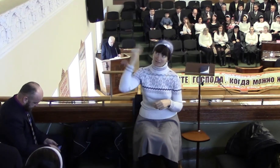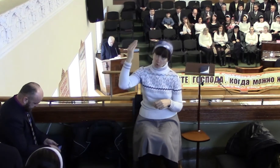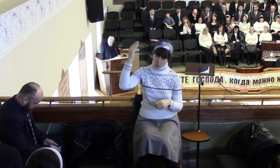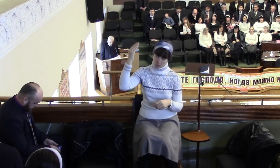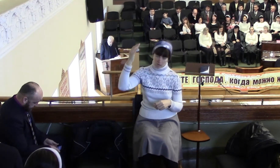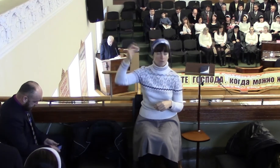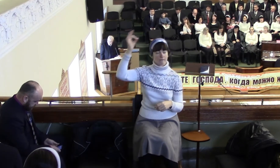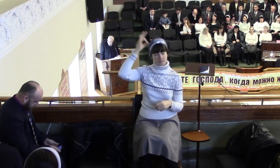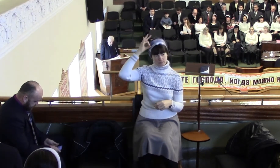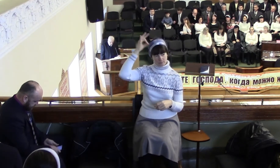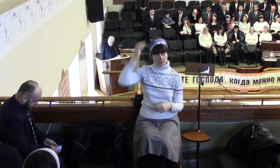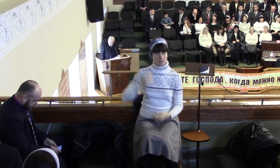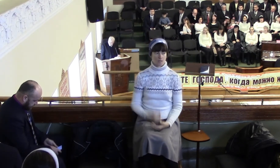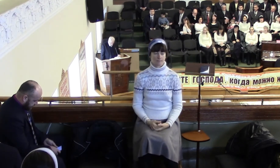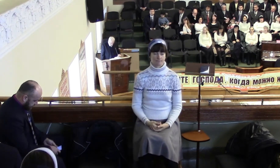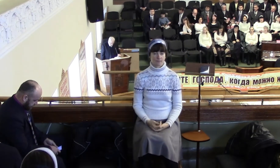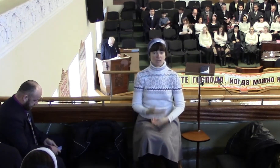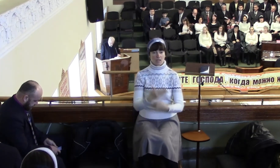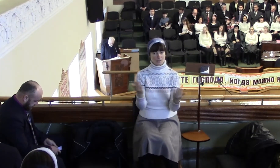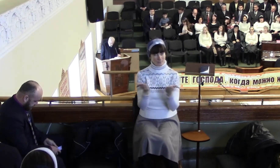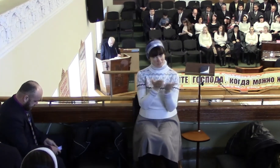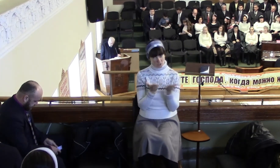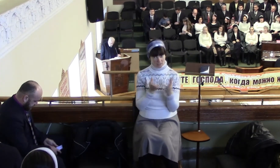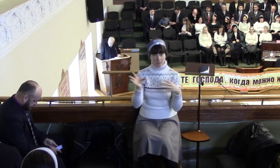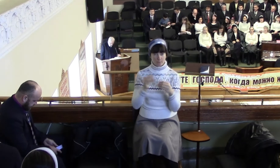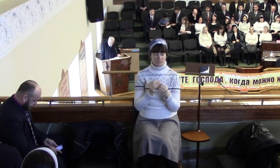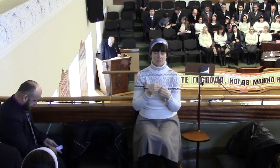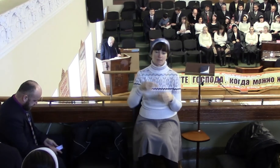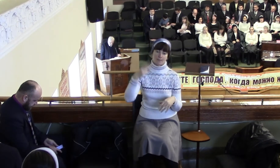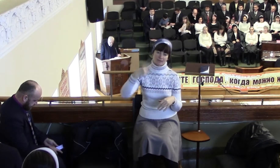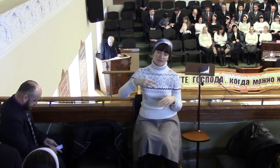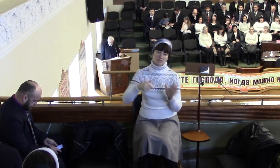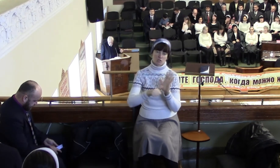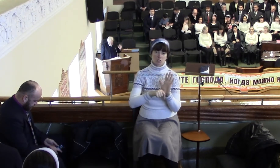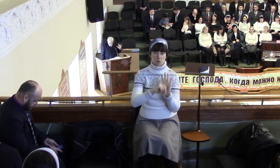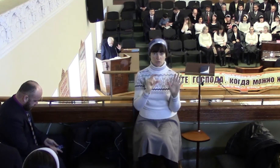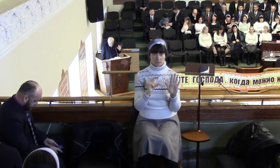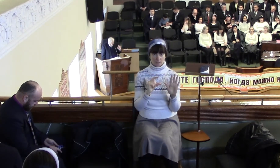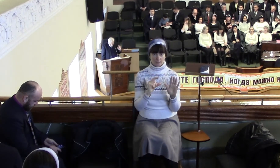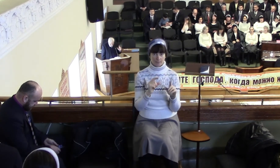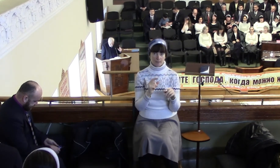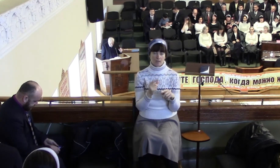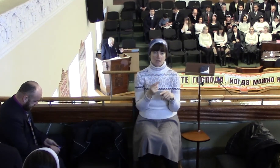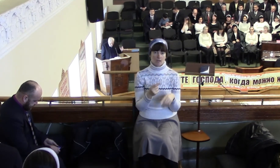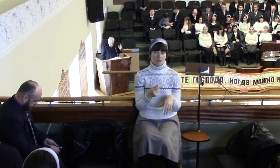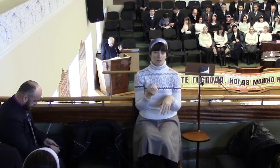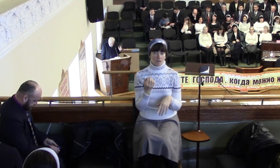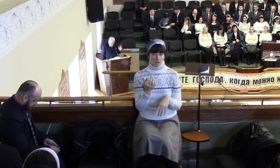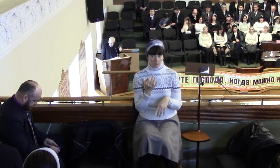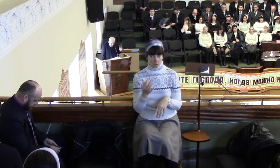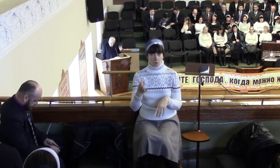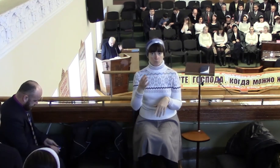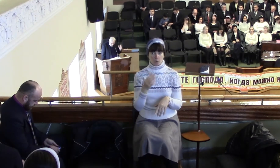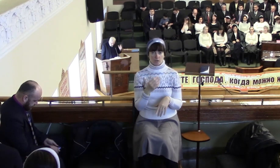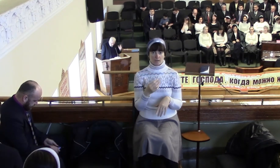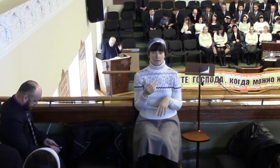С вами 26 стих Ибо всякий раз, когда вы едите хлеб